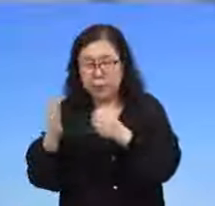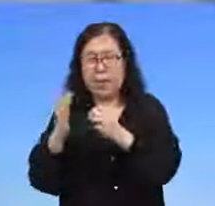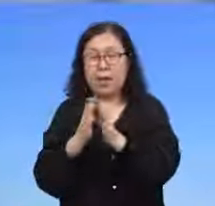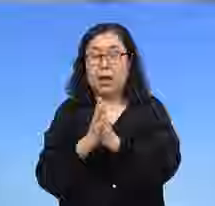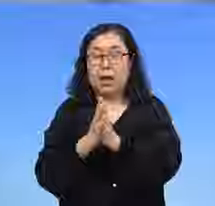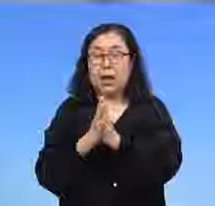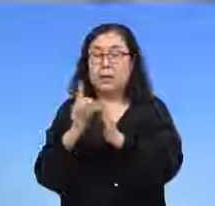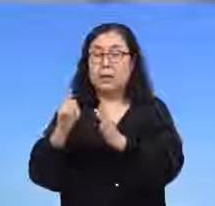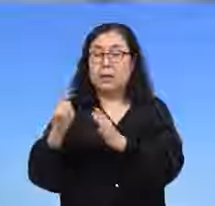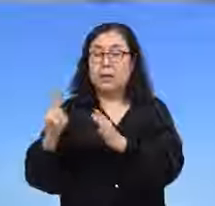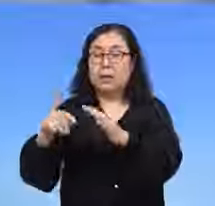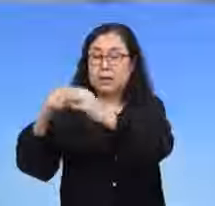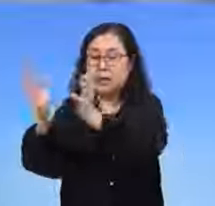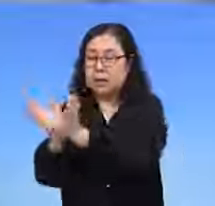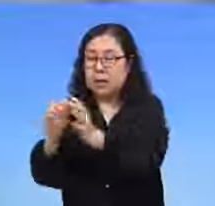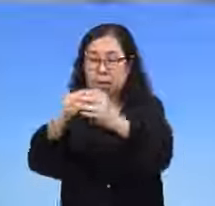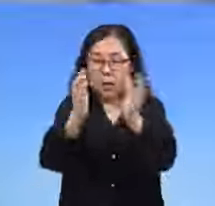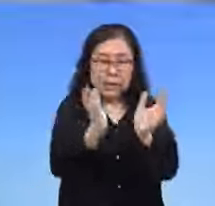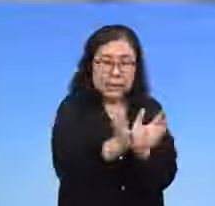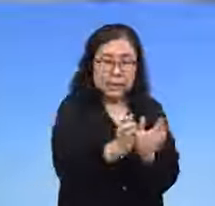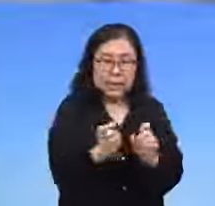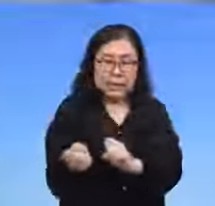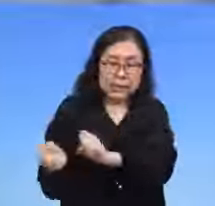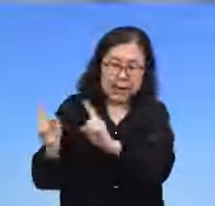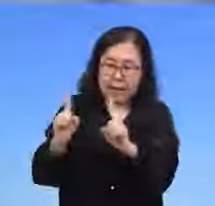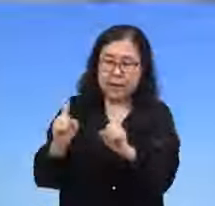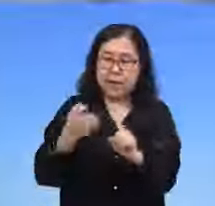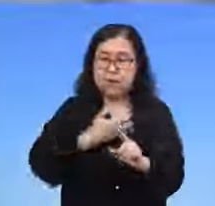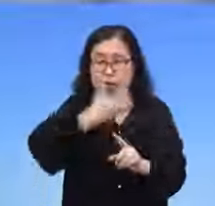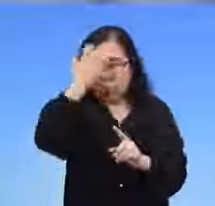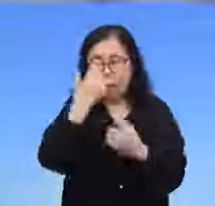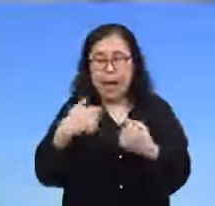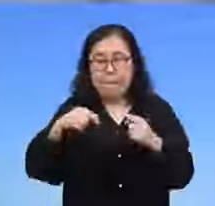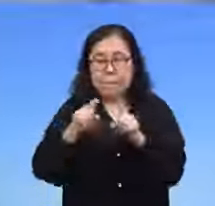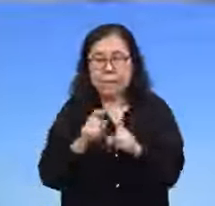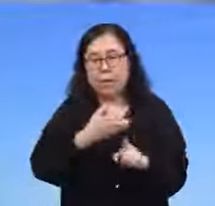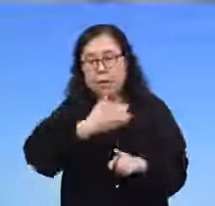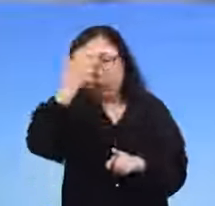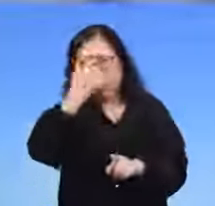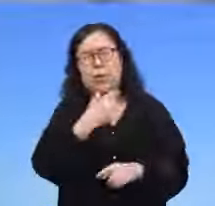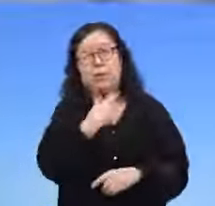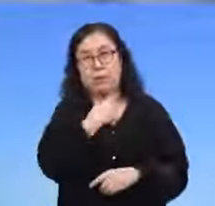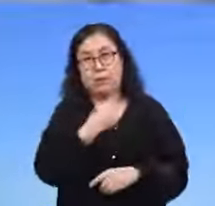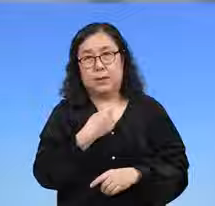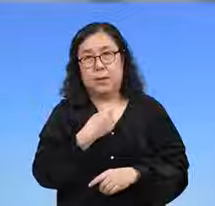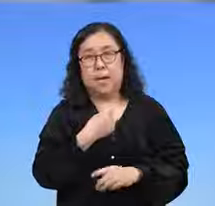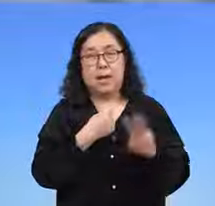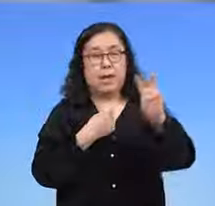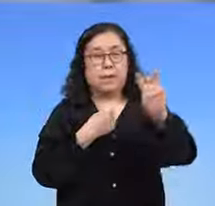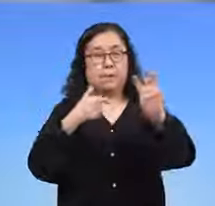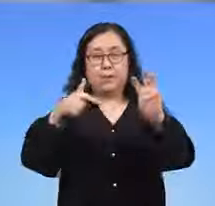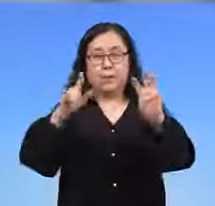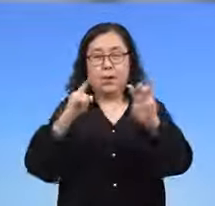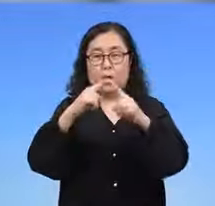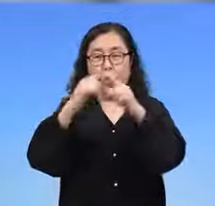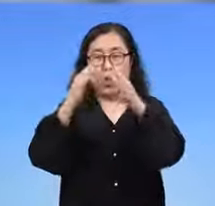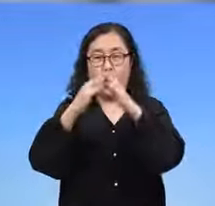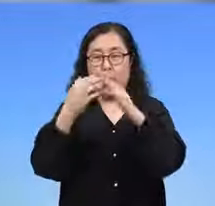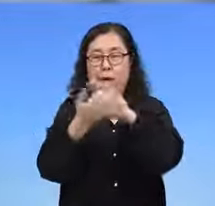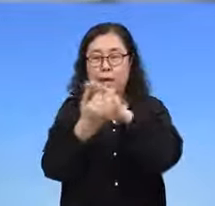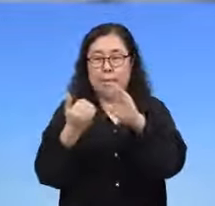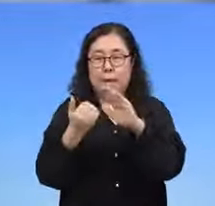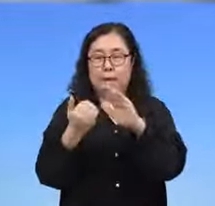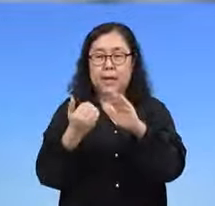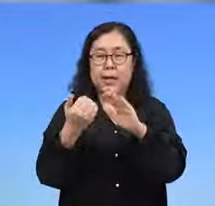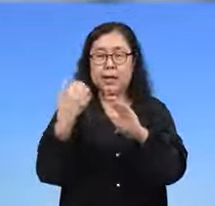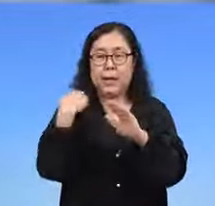되는 것. 그래서 저는요 이제 이 30개 교회 그 예비 담임 목사님이 다 결정이